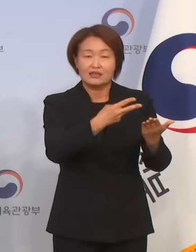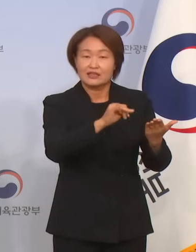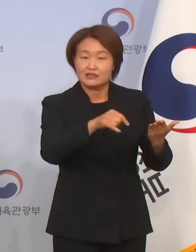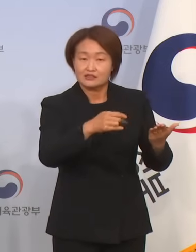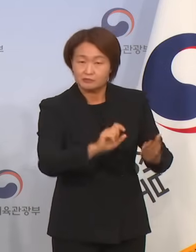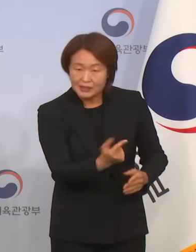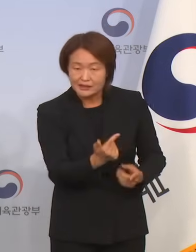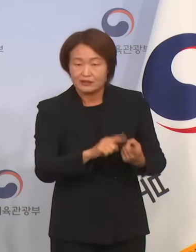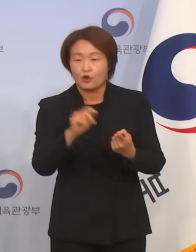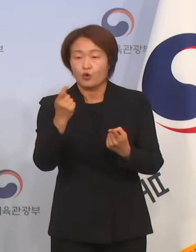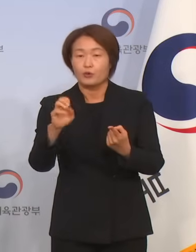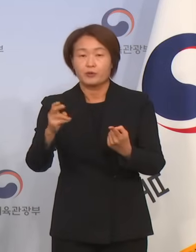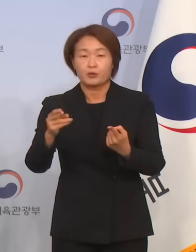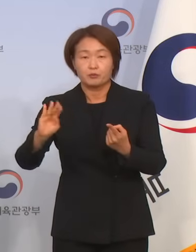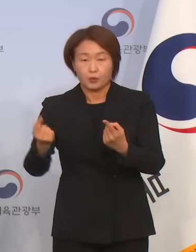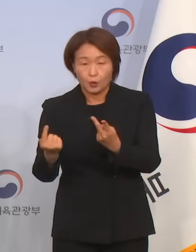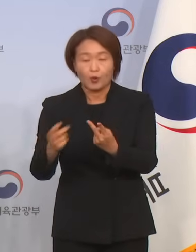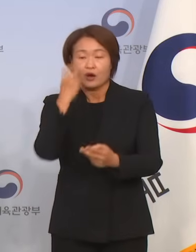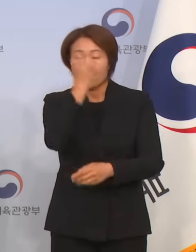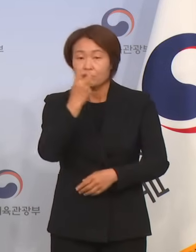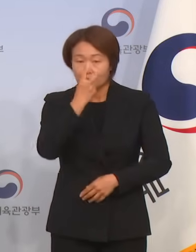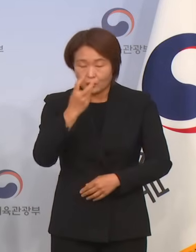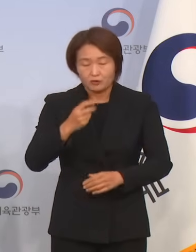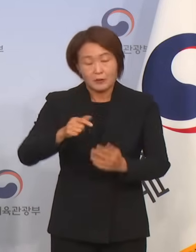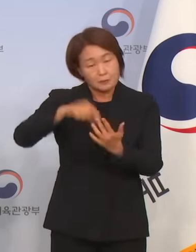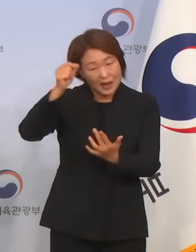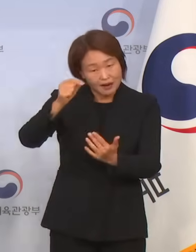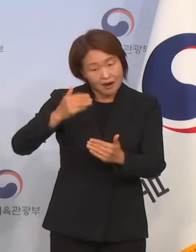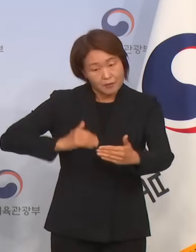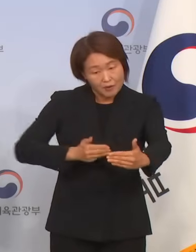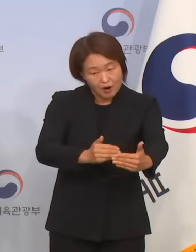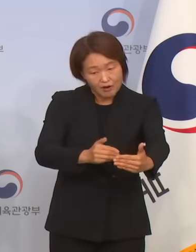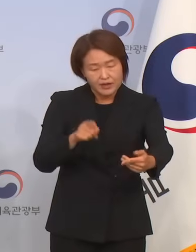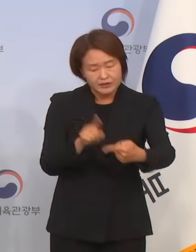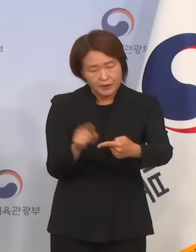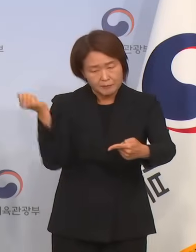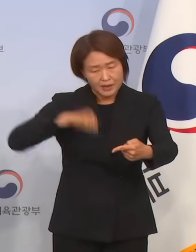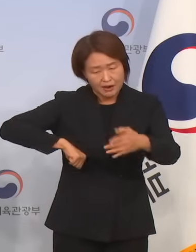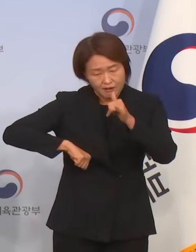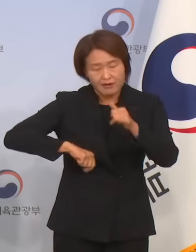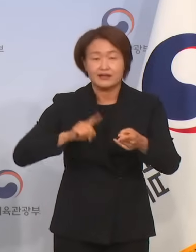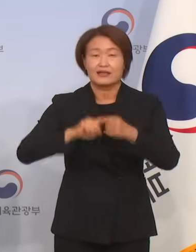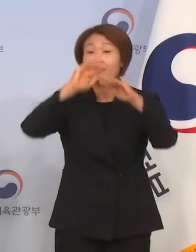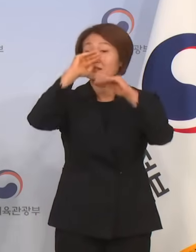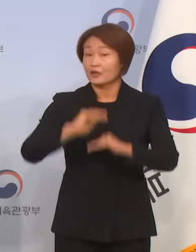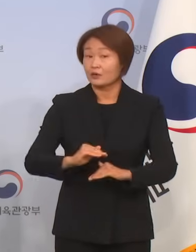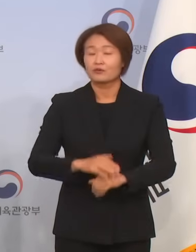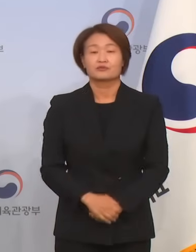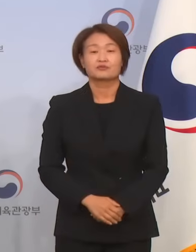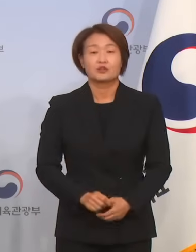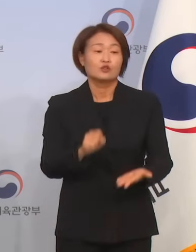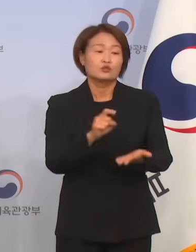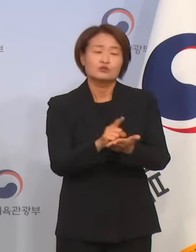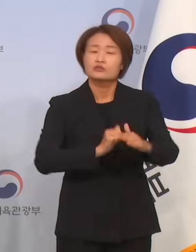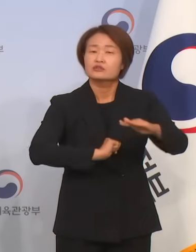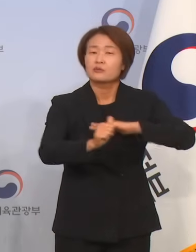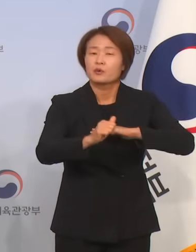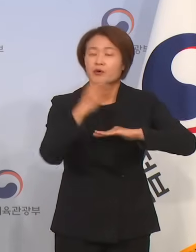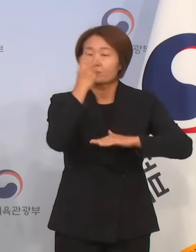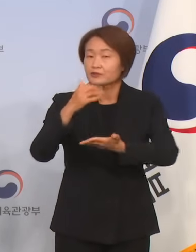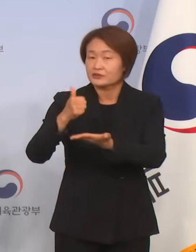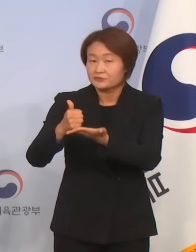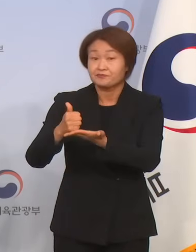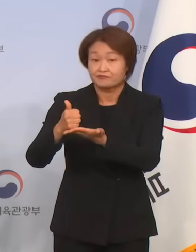클린스만 홍명보 국가대표팀 감독 선임 절차 위반과 관련한 사항입니다. 축구 국가대표팀